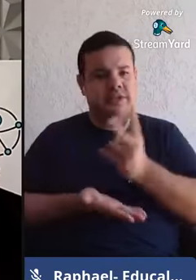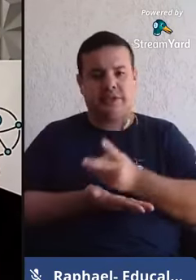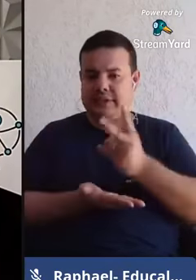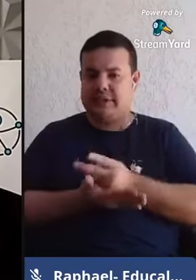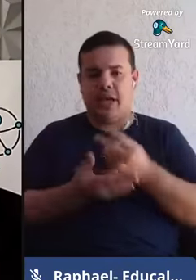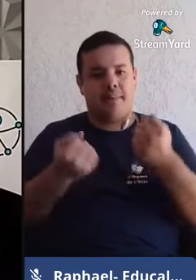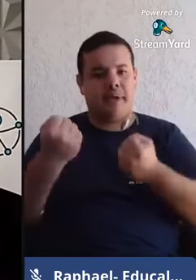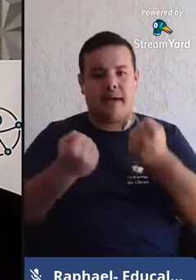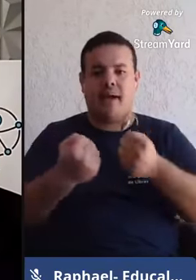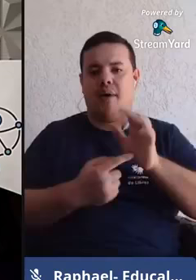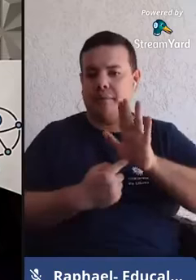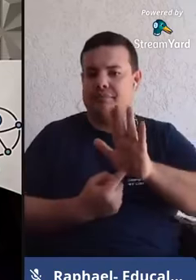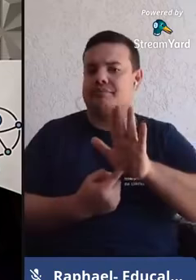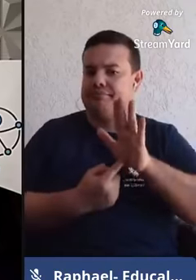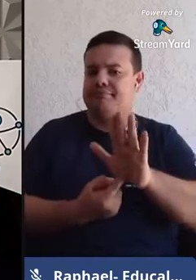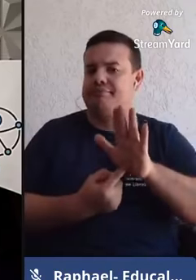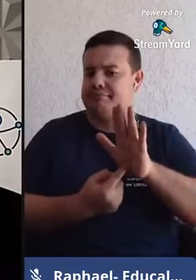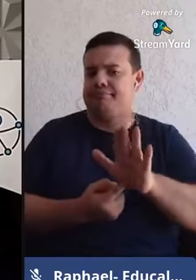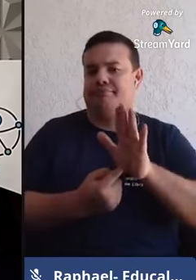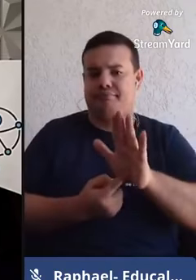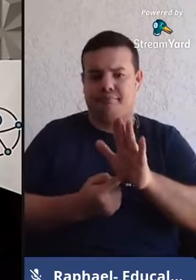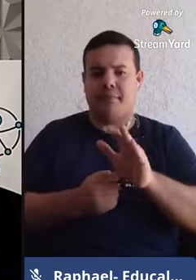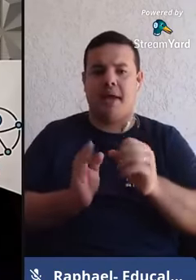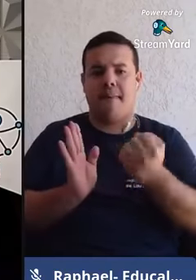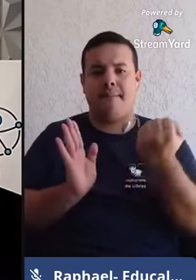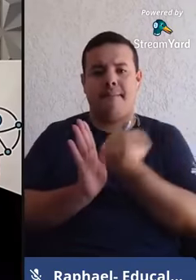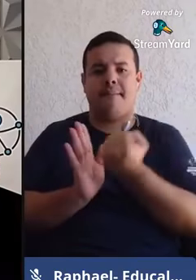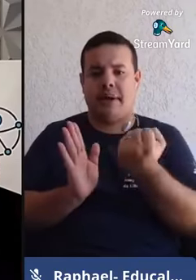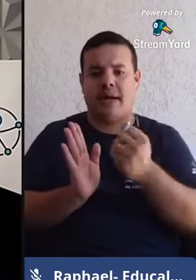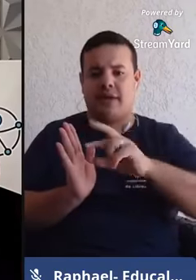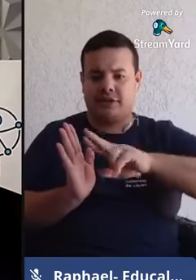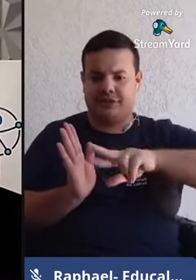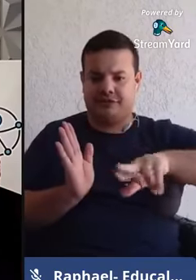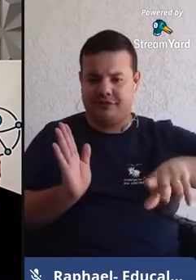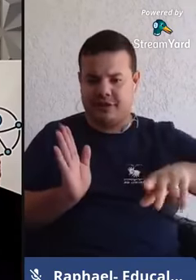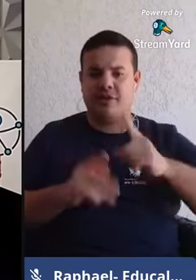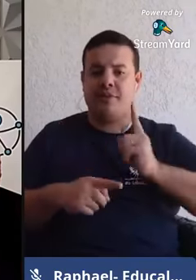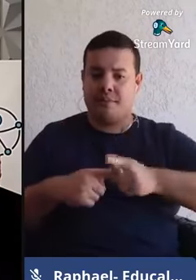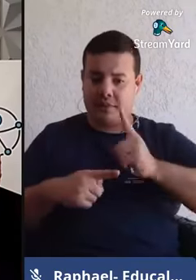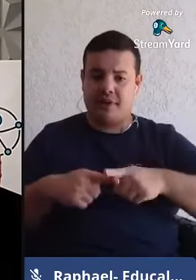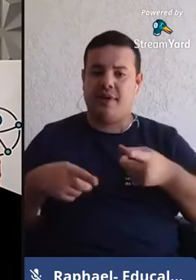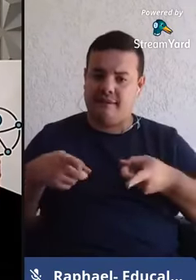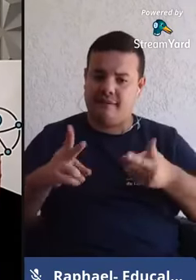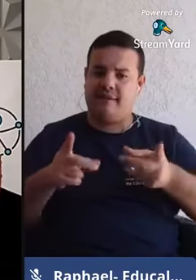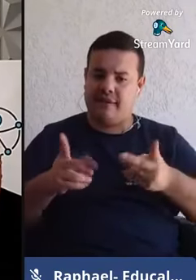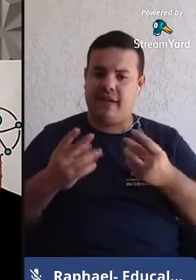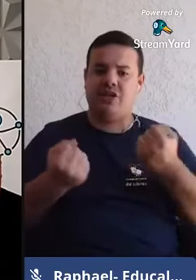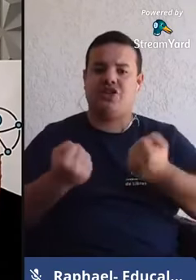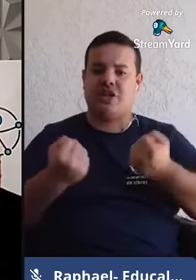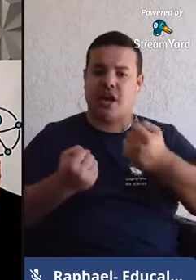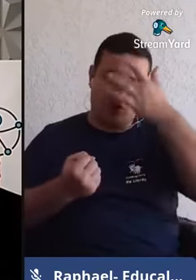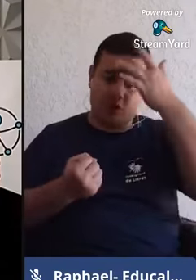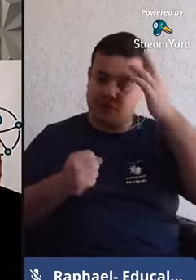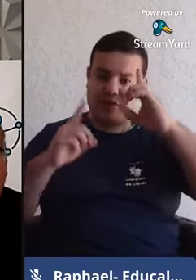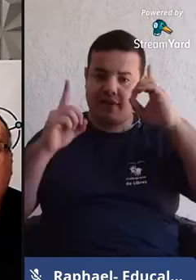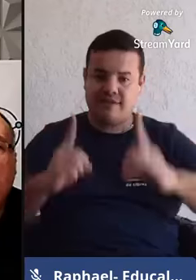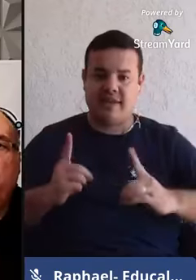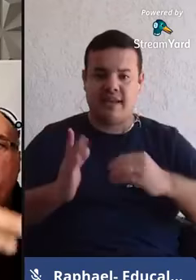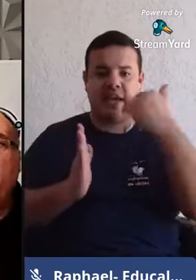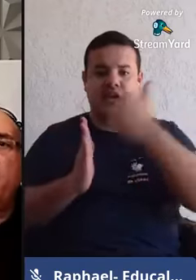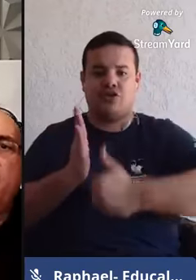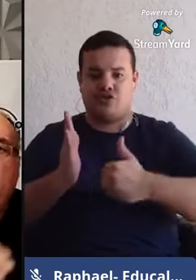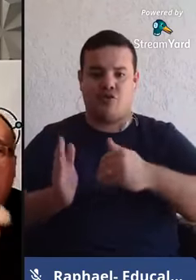montadoras de automóveis, porque a montadora de automóvel, todo mundo sabe, vende carro para pessoa com deficiência com isenção de imposto. E